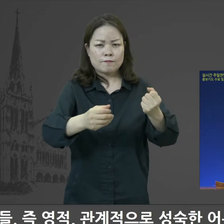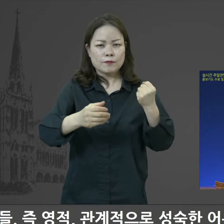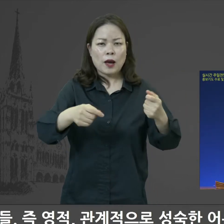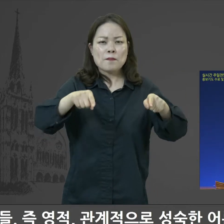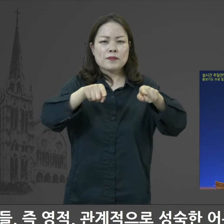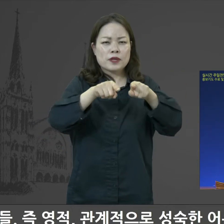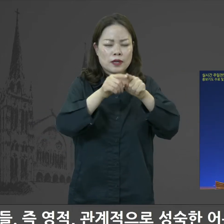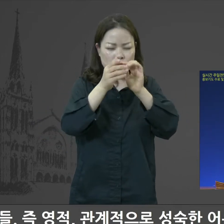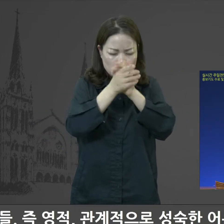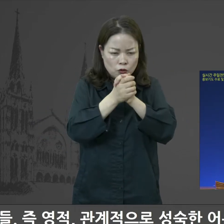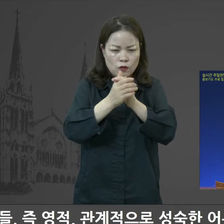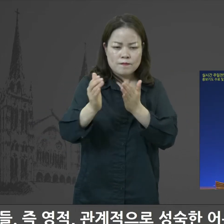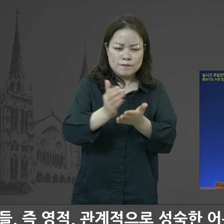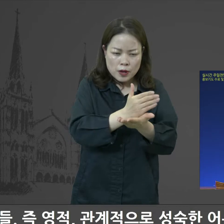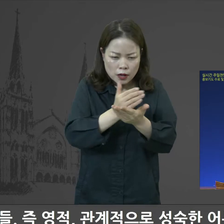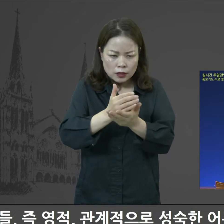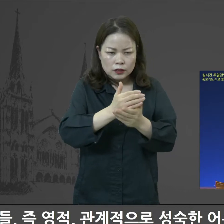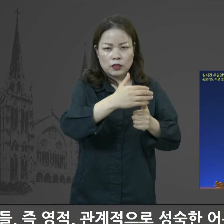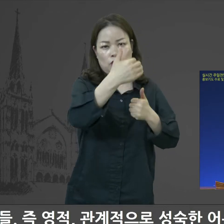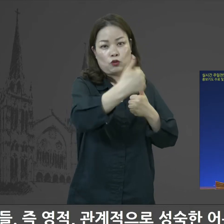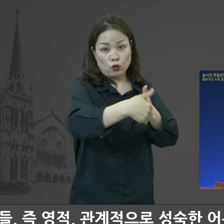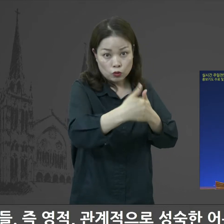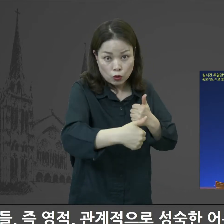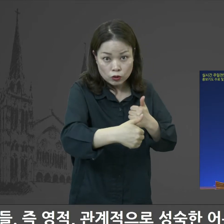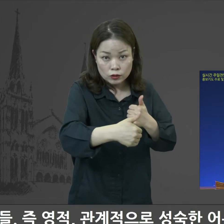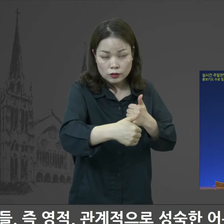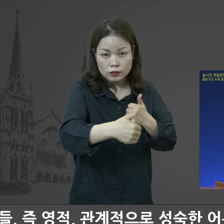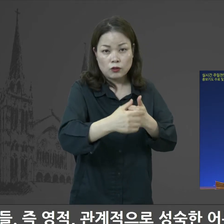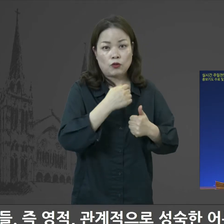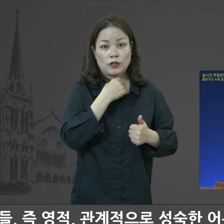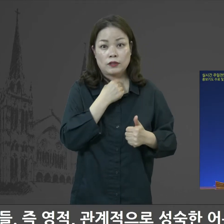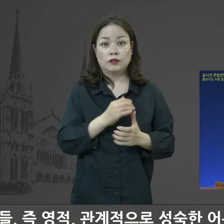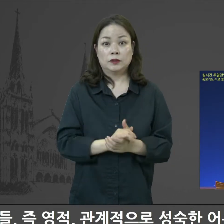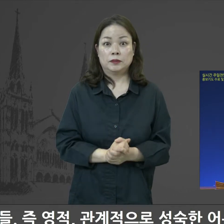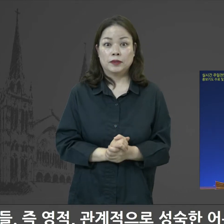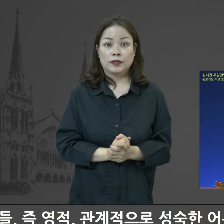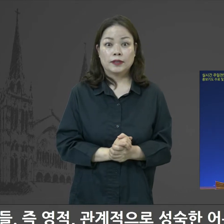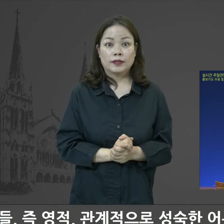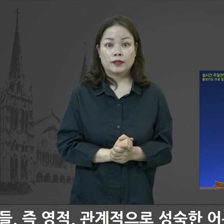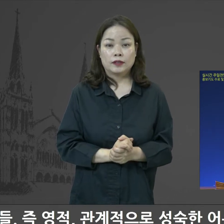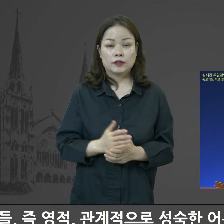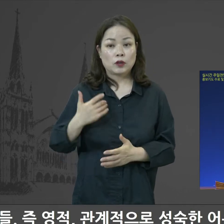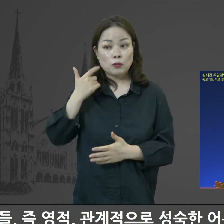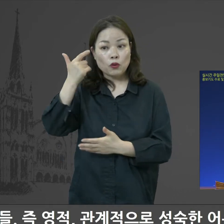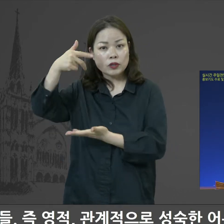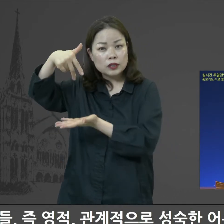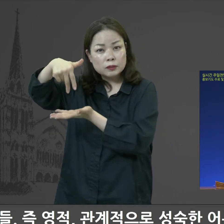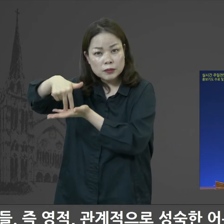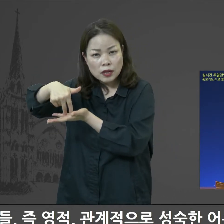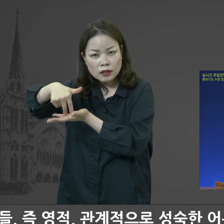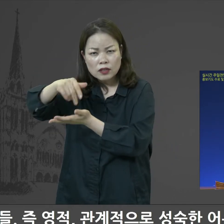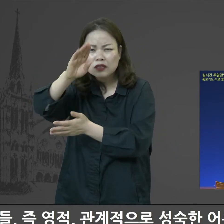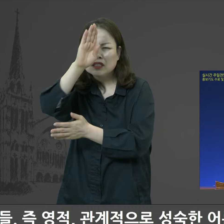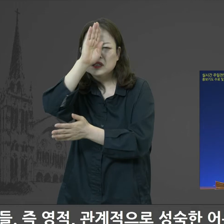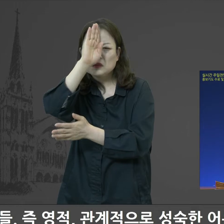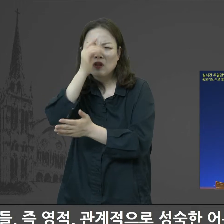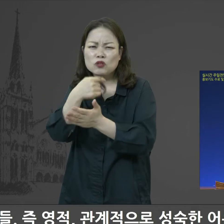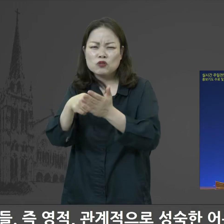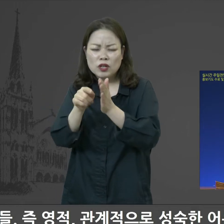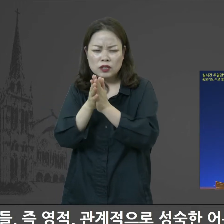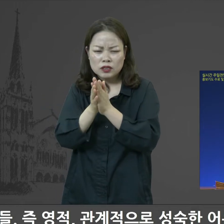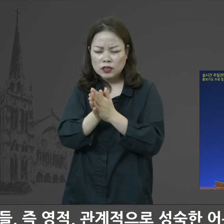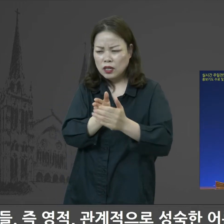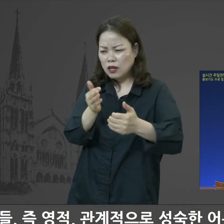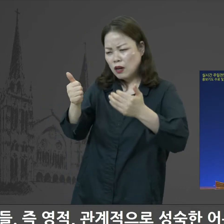기도 제목을 나누며 기도 요청을 하라는 것입니다. 저도 목회자로서 질병을 위한 기도